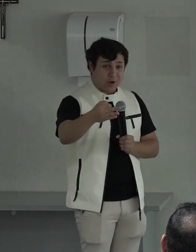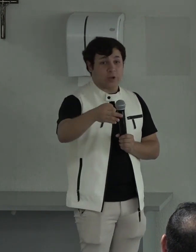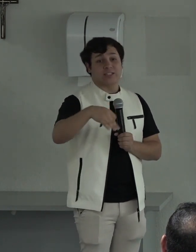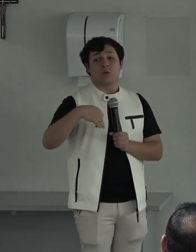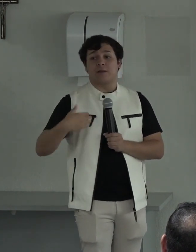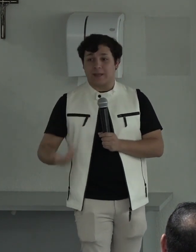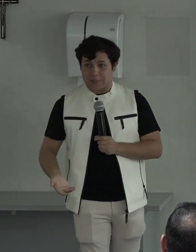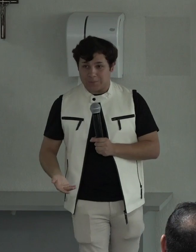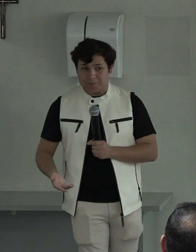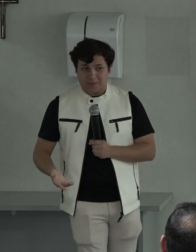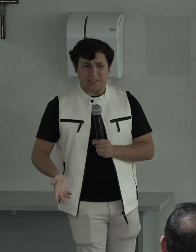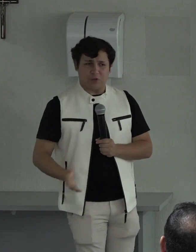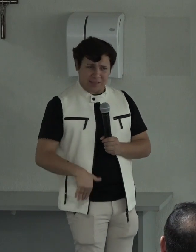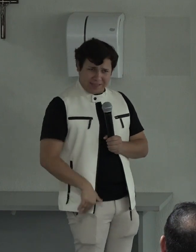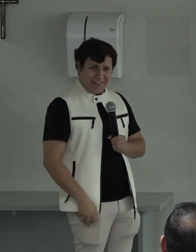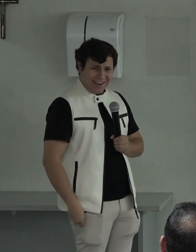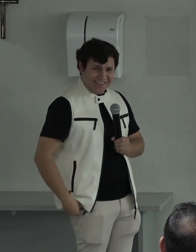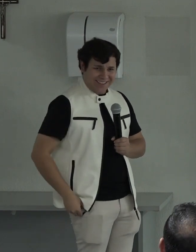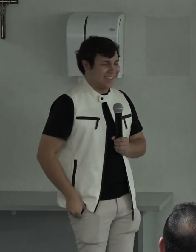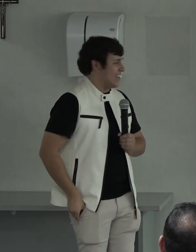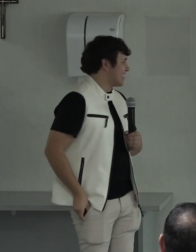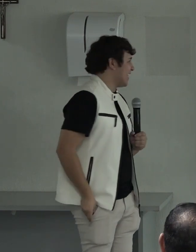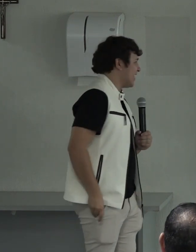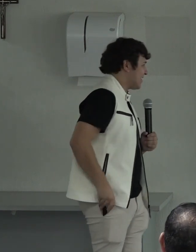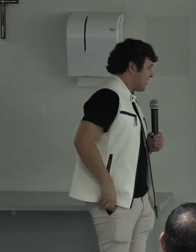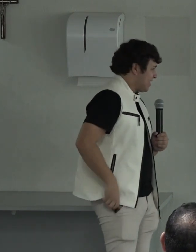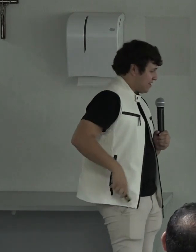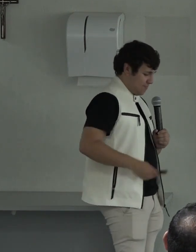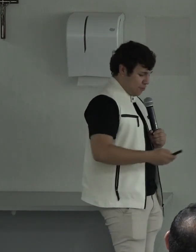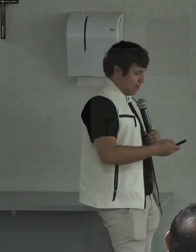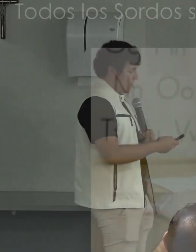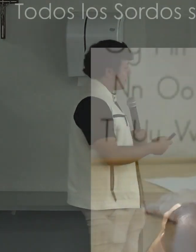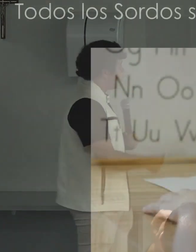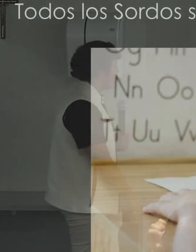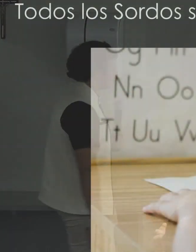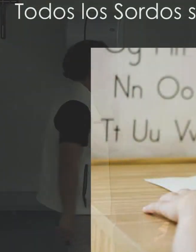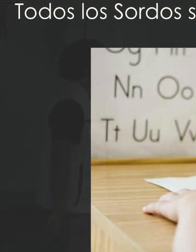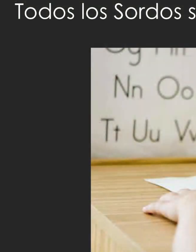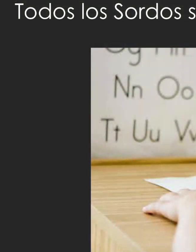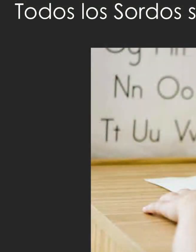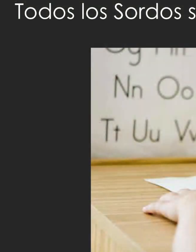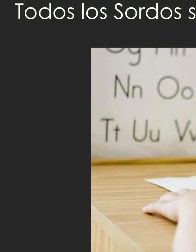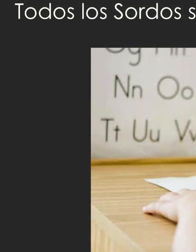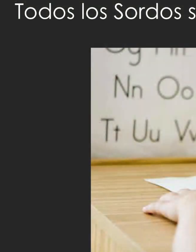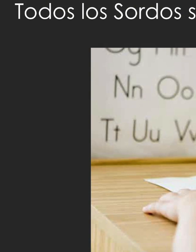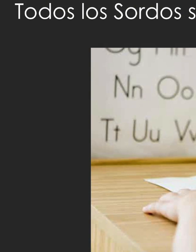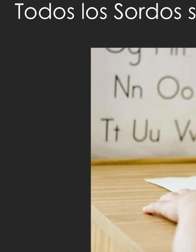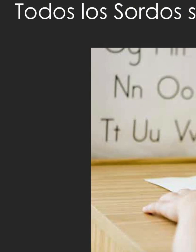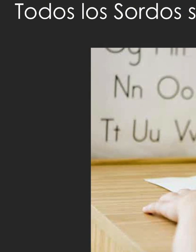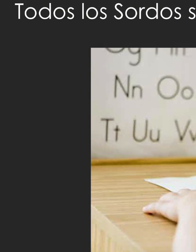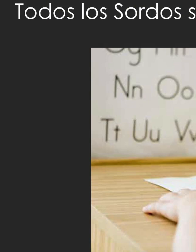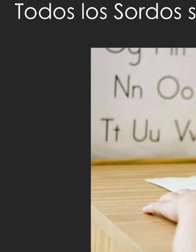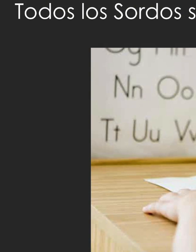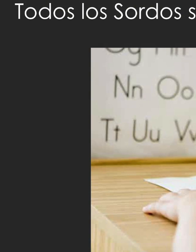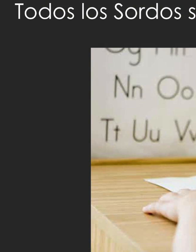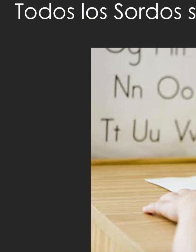que estoy hablando. ¿Sí me voy a entender? Excelente. Muy bien. Siguiente, todos los sordos saben leer y escribir, ¿cierto o falso? Más o